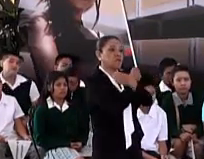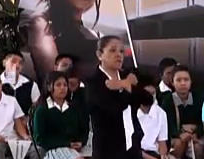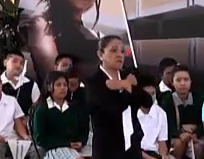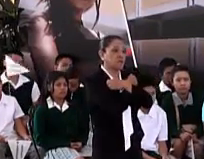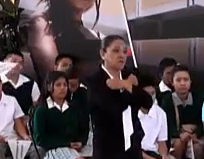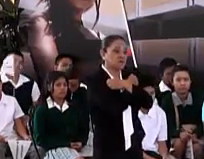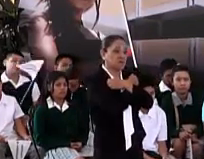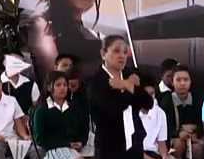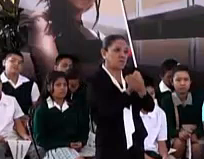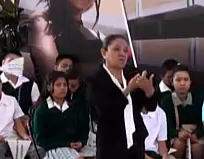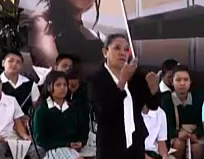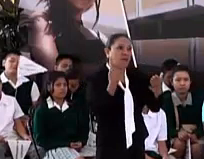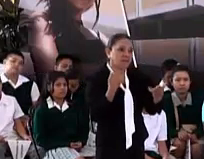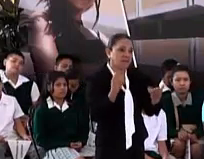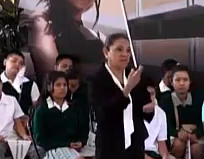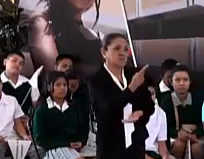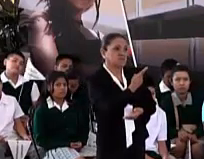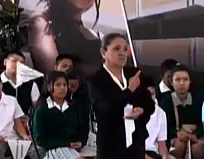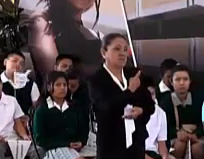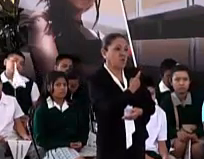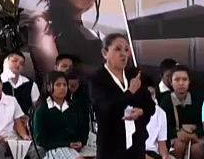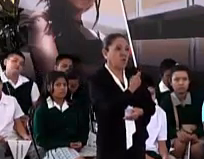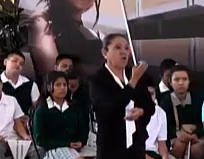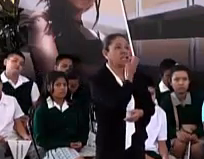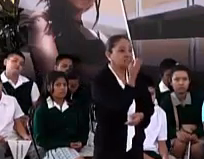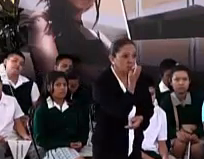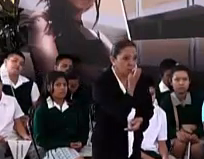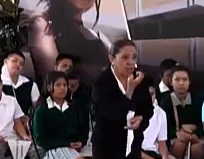educación. Solamente en los planteles,